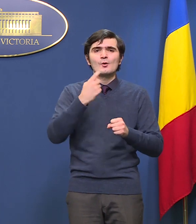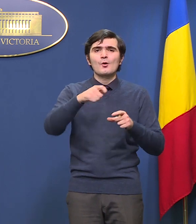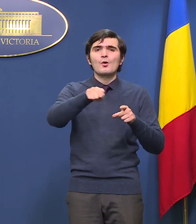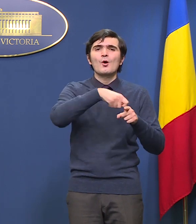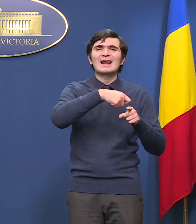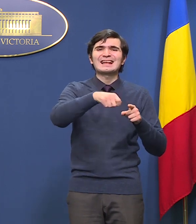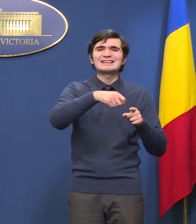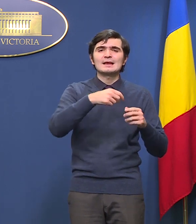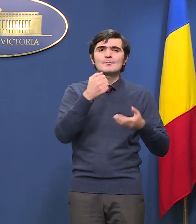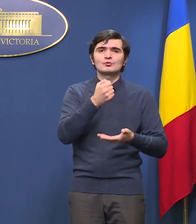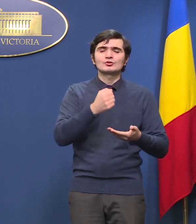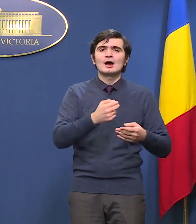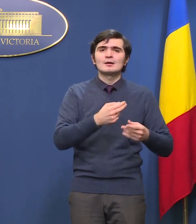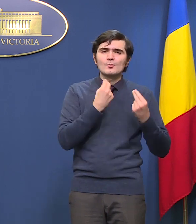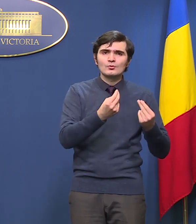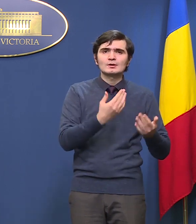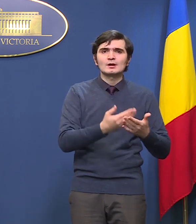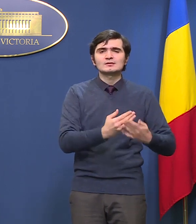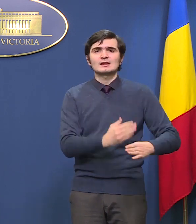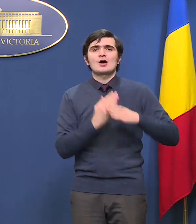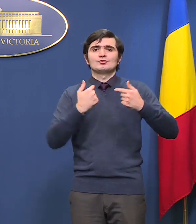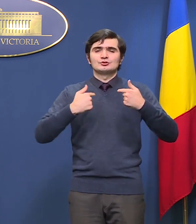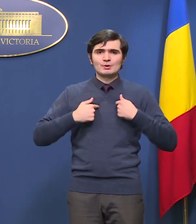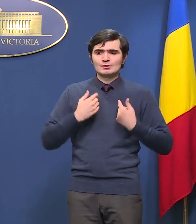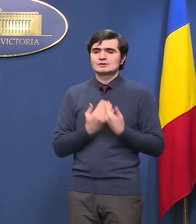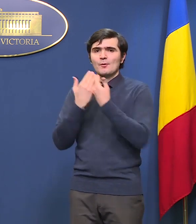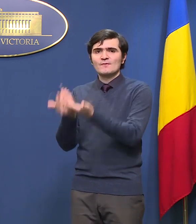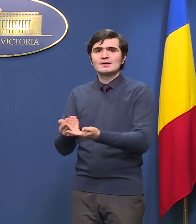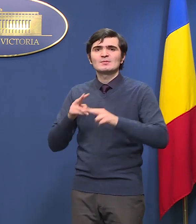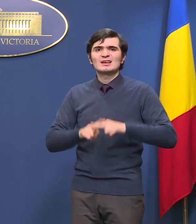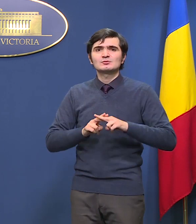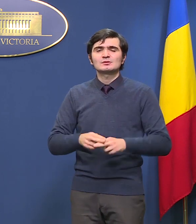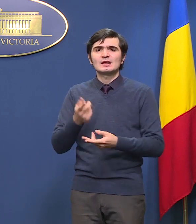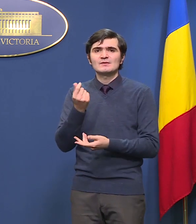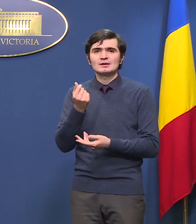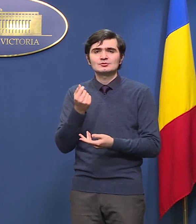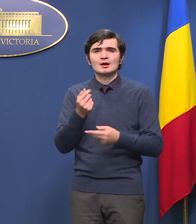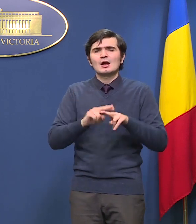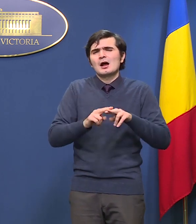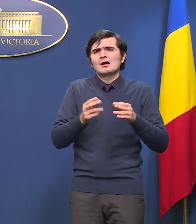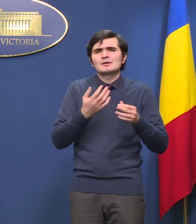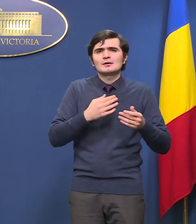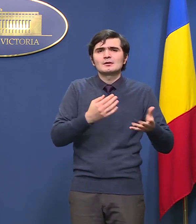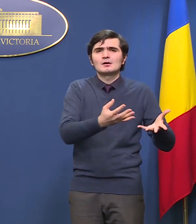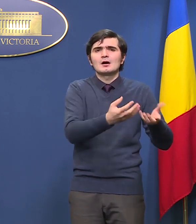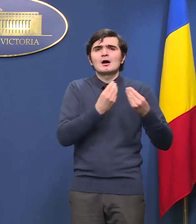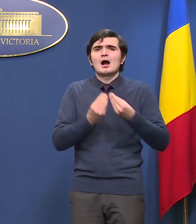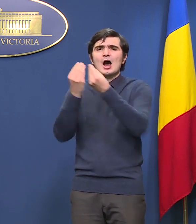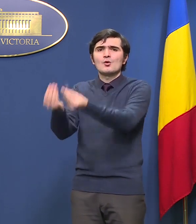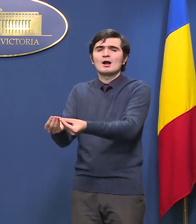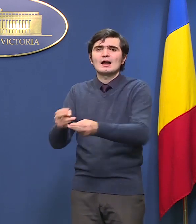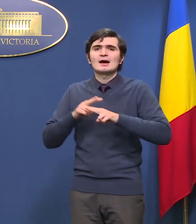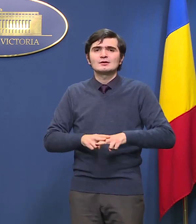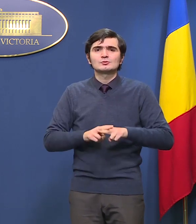să ne ajute și să ne furnizeze resursele financiare, de fapt alocarea resurselor de care le dispunem, de